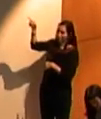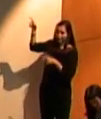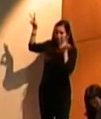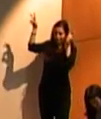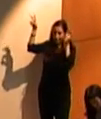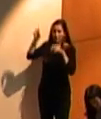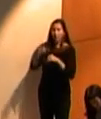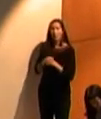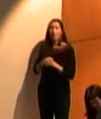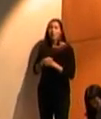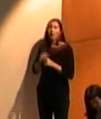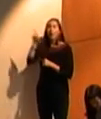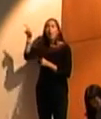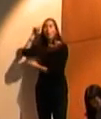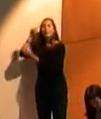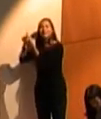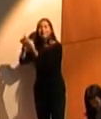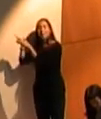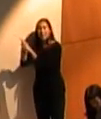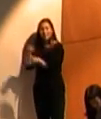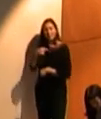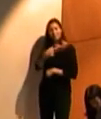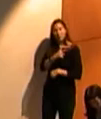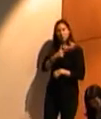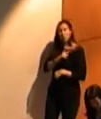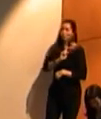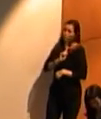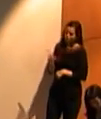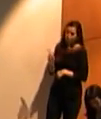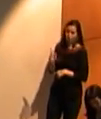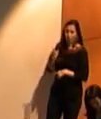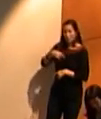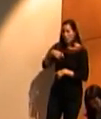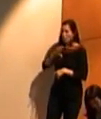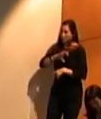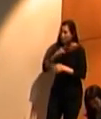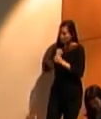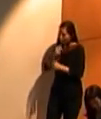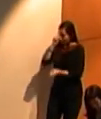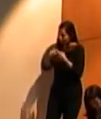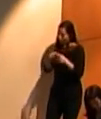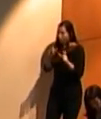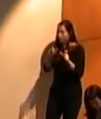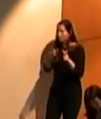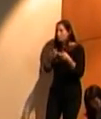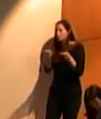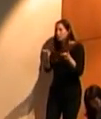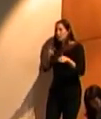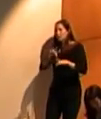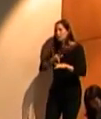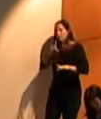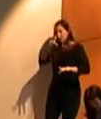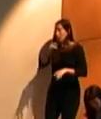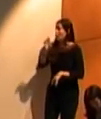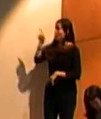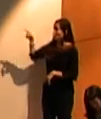on mène, qui est vraiment l'inclusion des publics fragilisés, mais il est